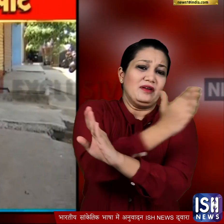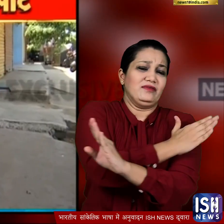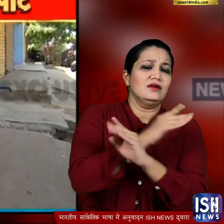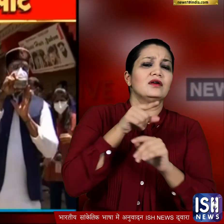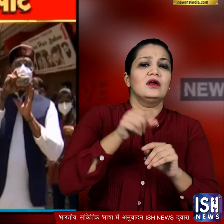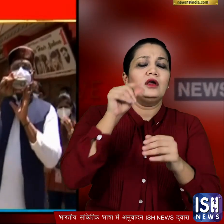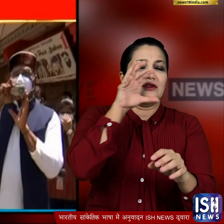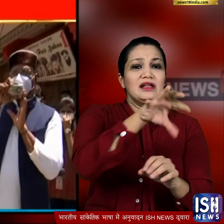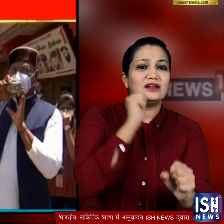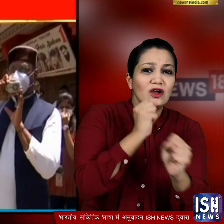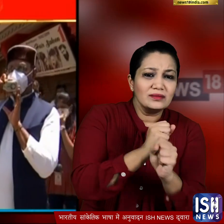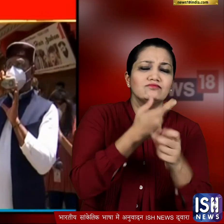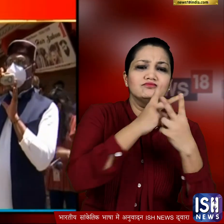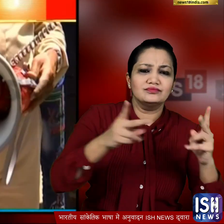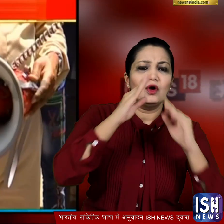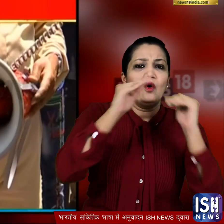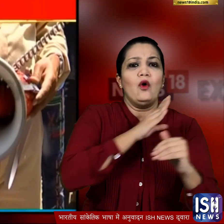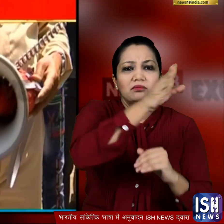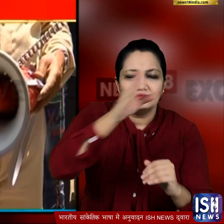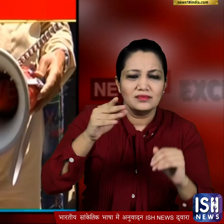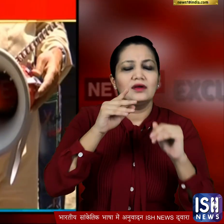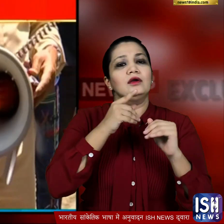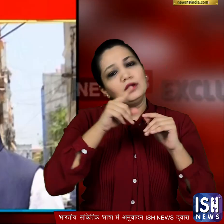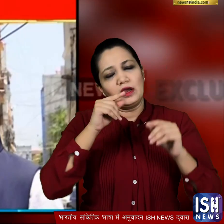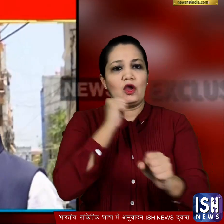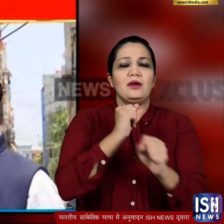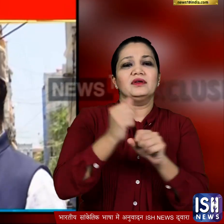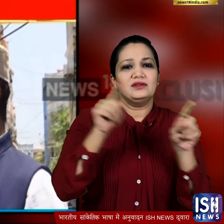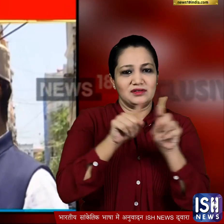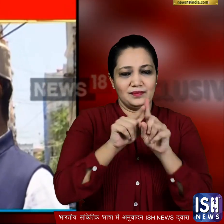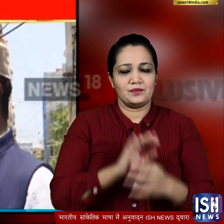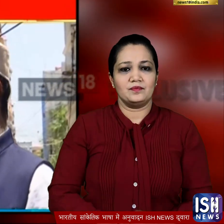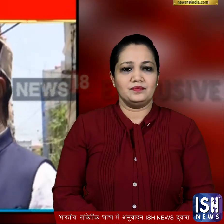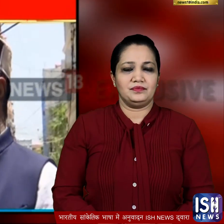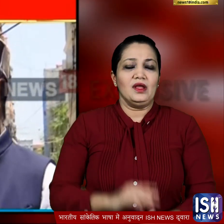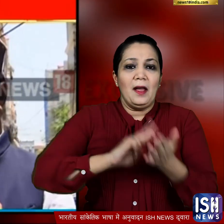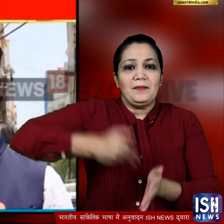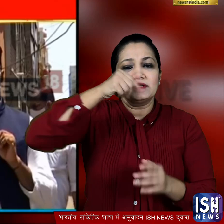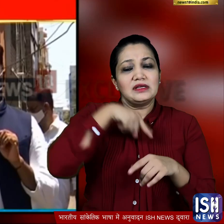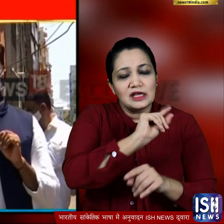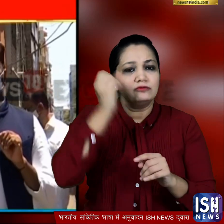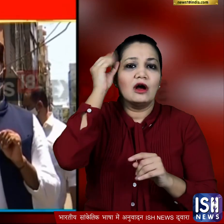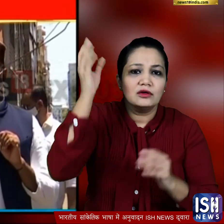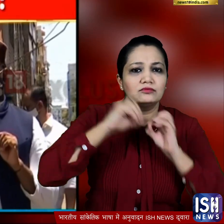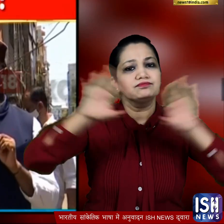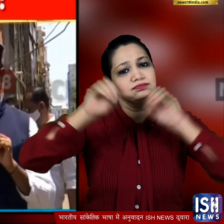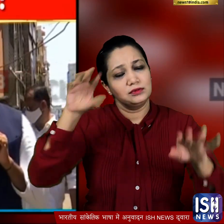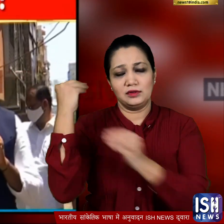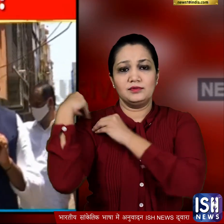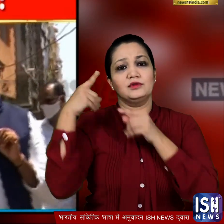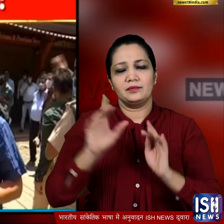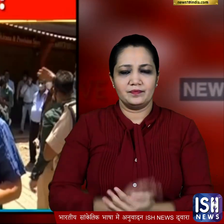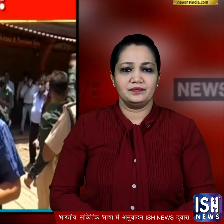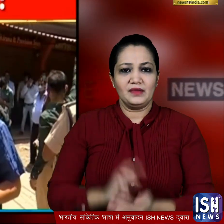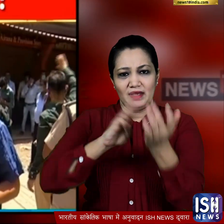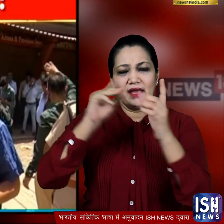होने से पहले राज्य सरकार ने राज्य में घर घर सरकार नाम की मुहिम की शुरुआत की, जिसके तहत मंत्रियों को लोगों को जागरूक करने की जिम्मेदारी